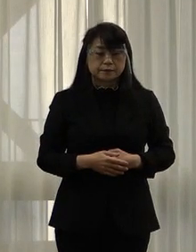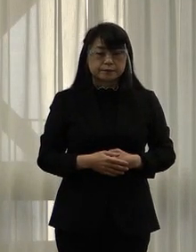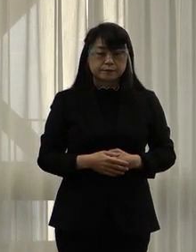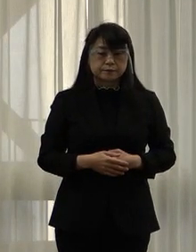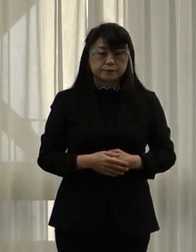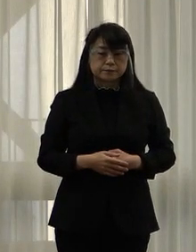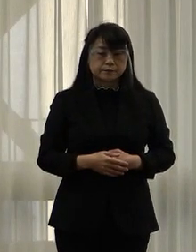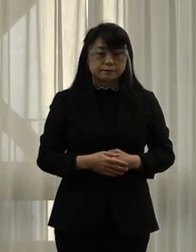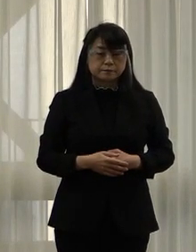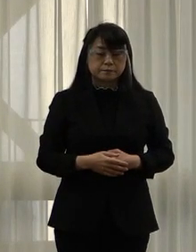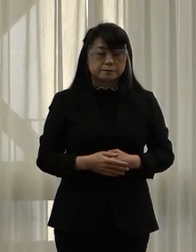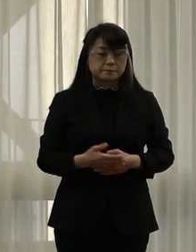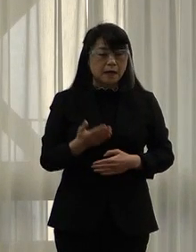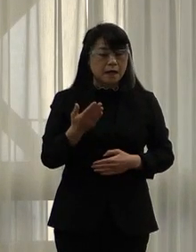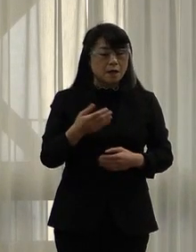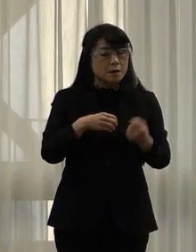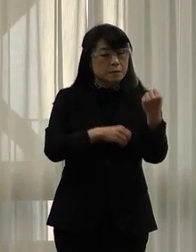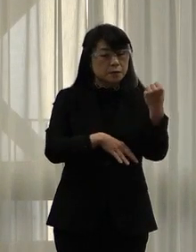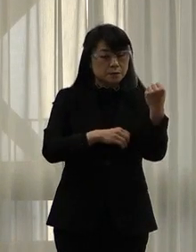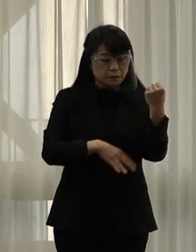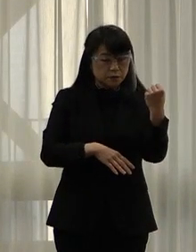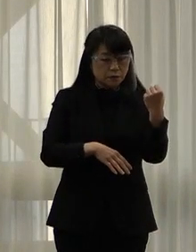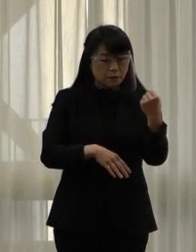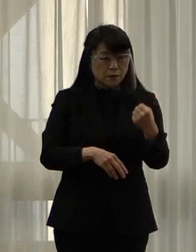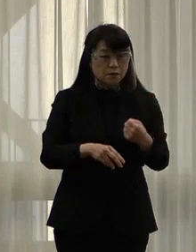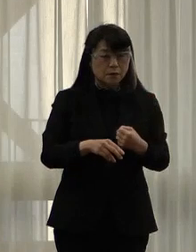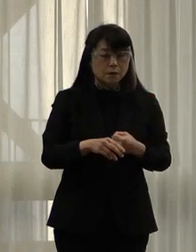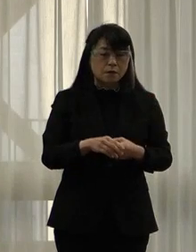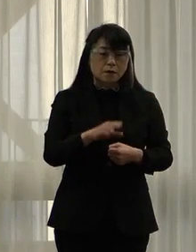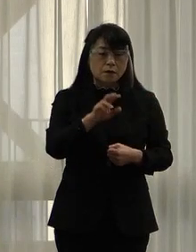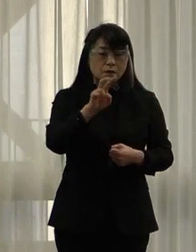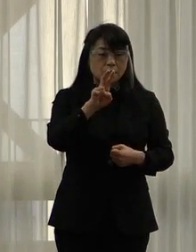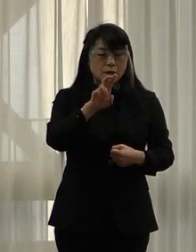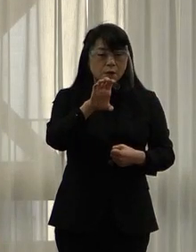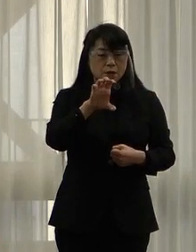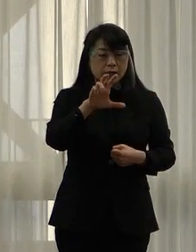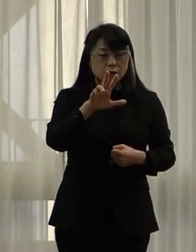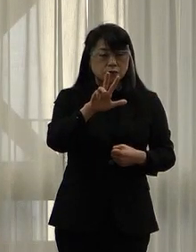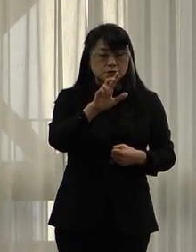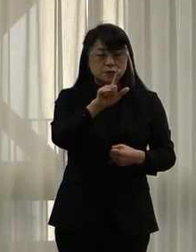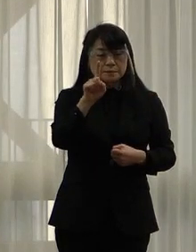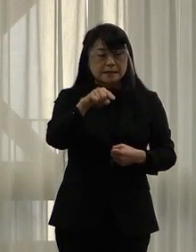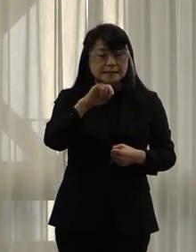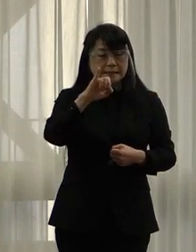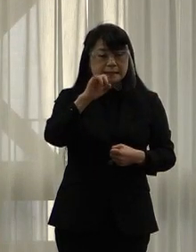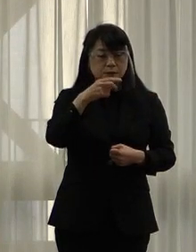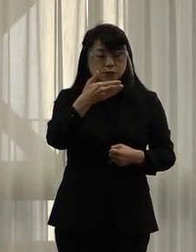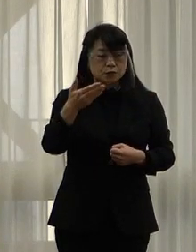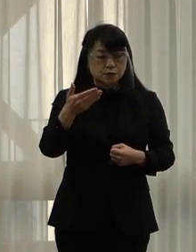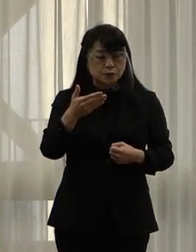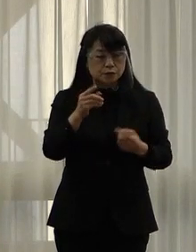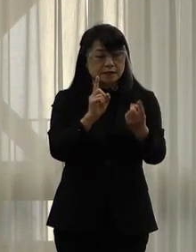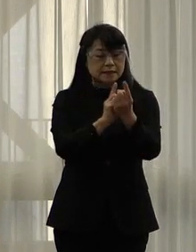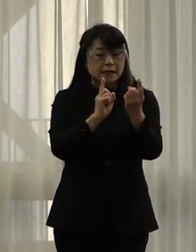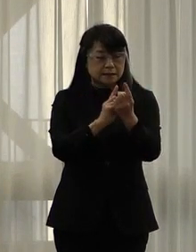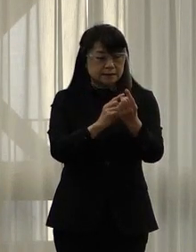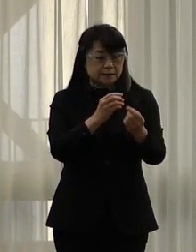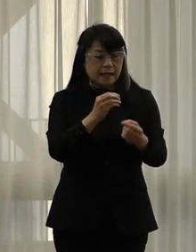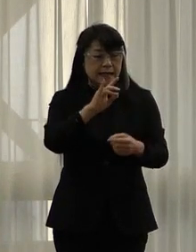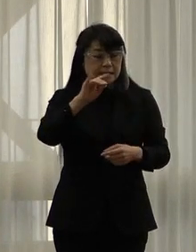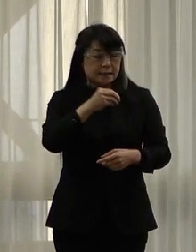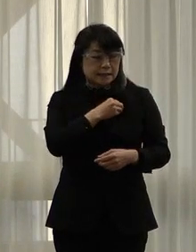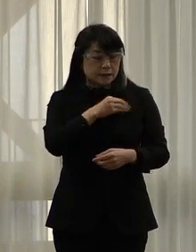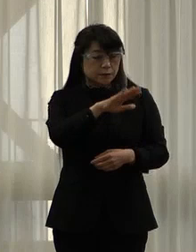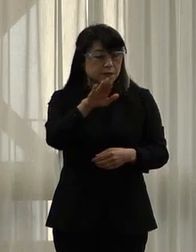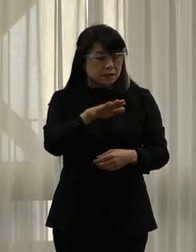大前提でウェルビーイングに対してもまだ多分議員の皆様も十分にご納得はいただいてい